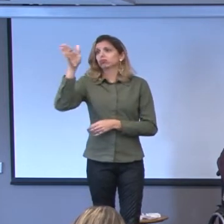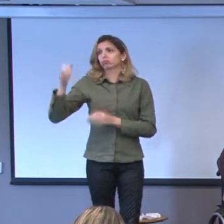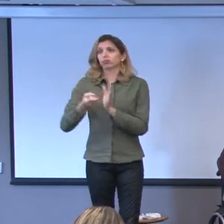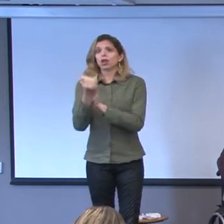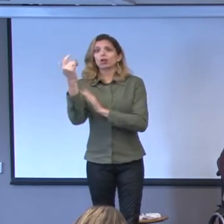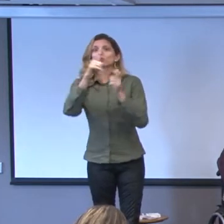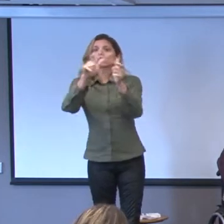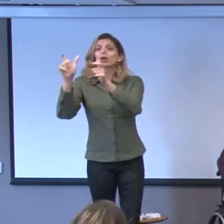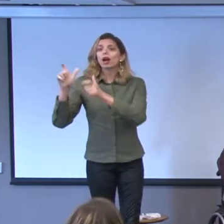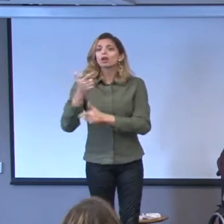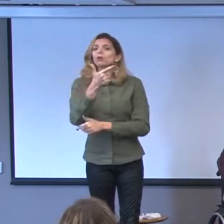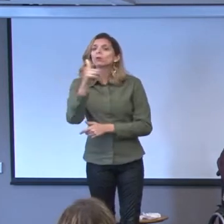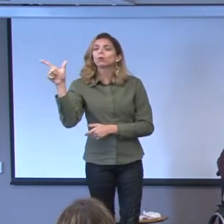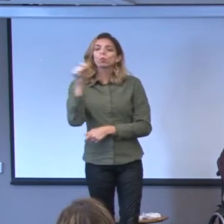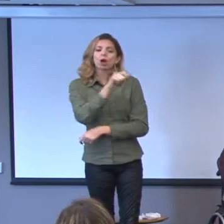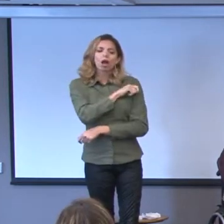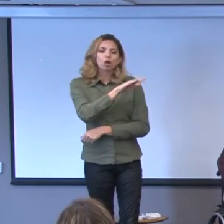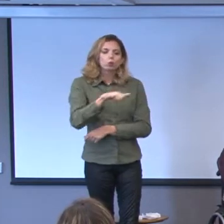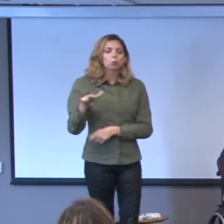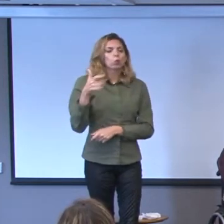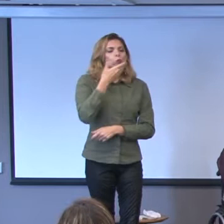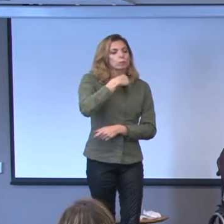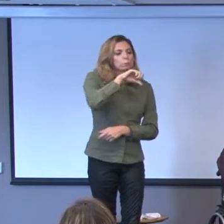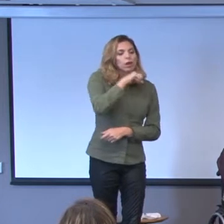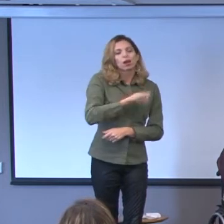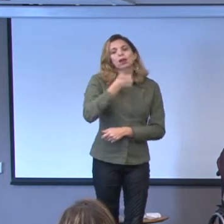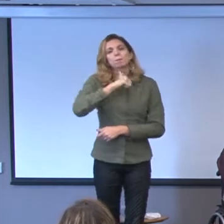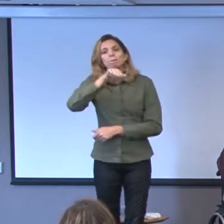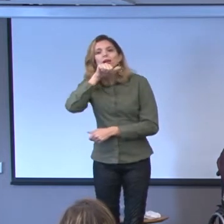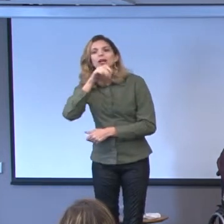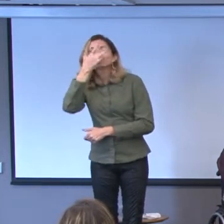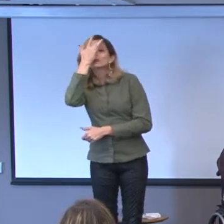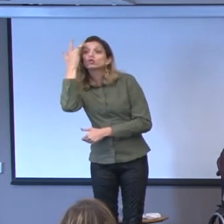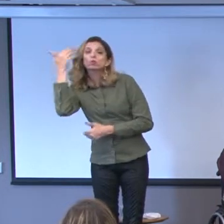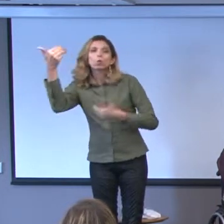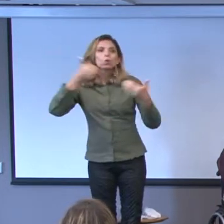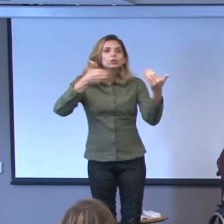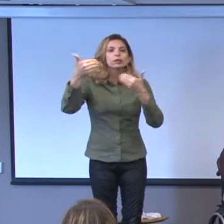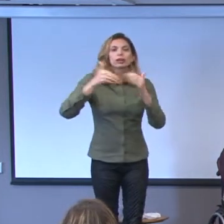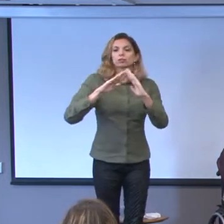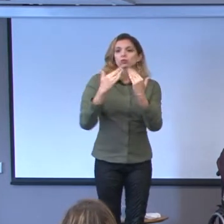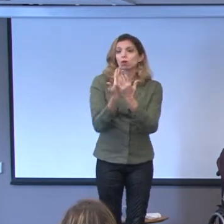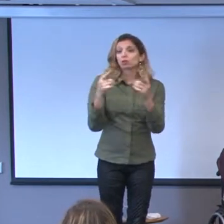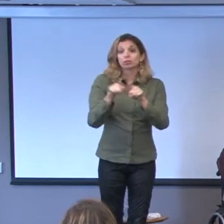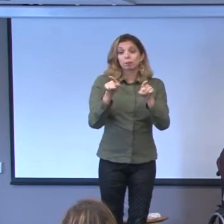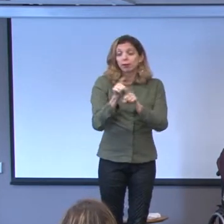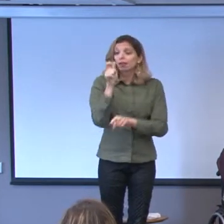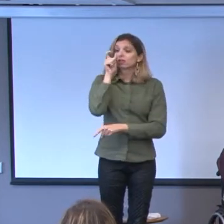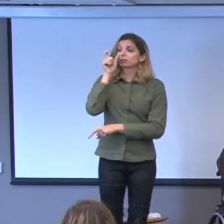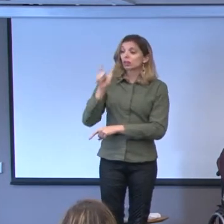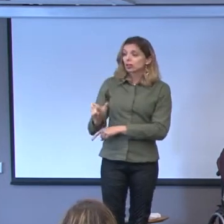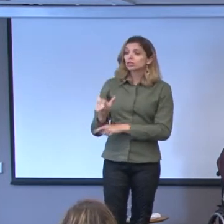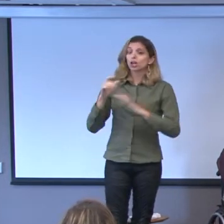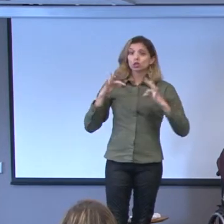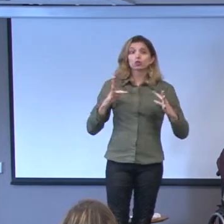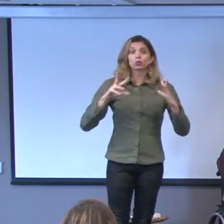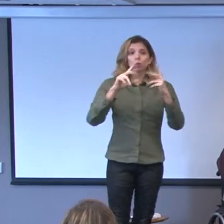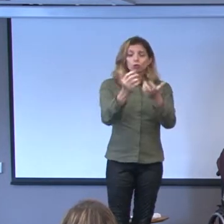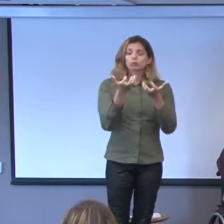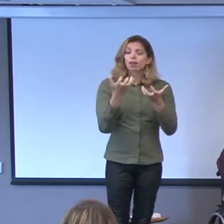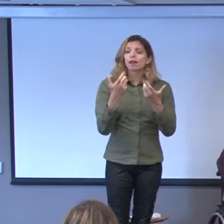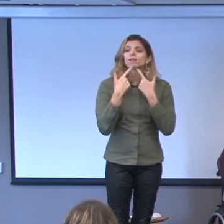outros alunos e pais, e a comunidade, quem transita lá pela escola, também achou interessante todo mundo